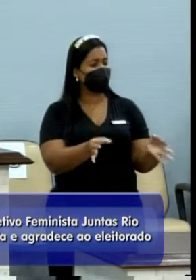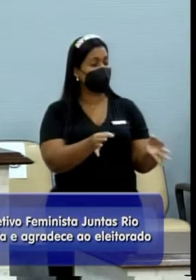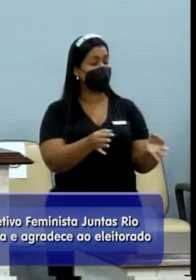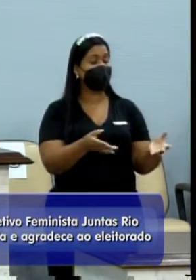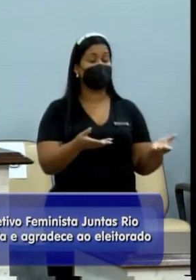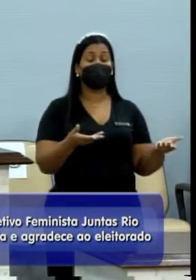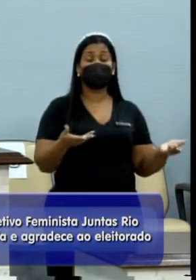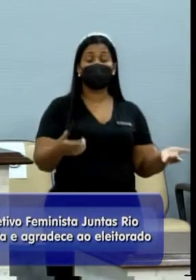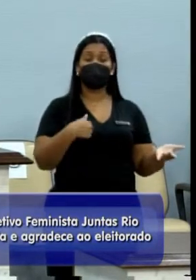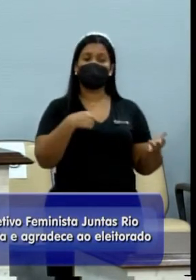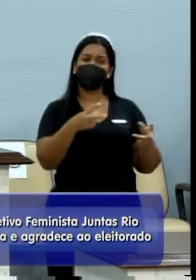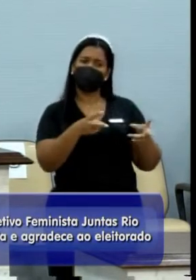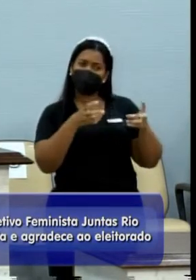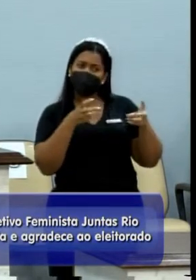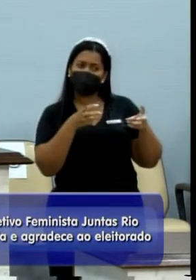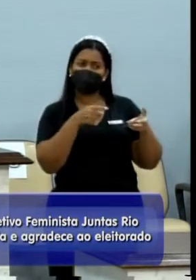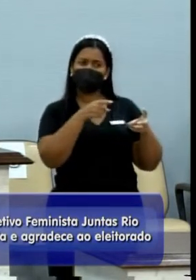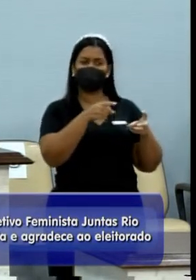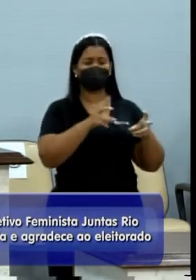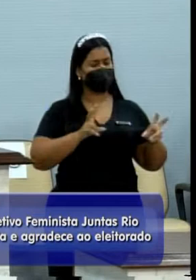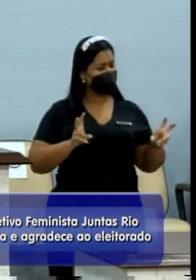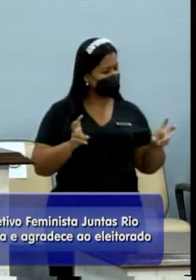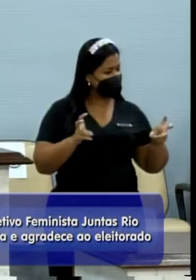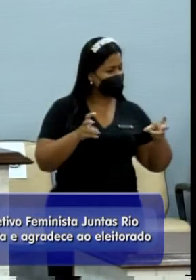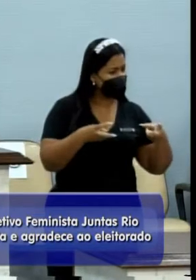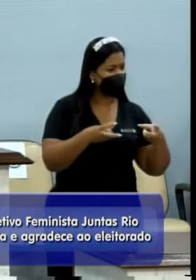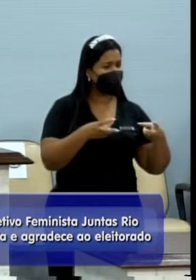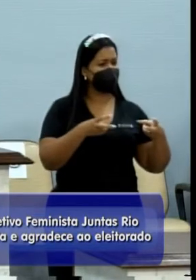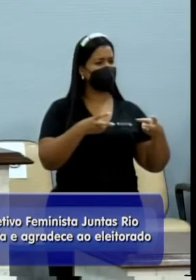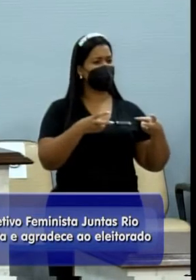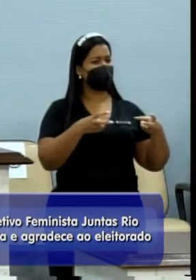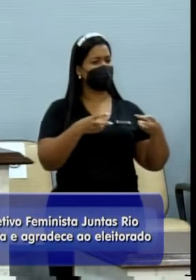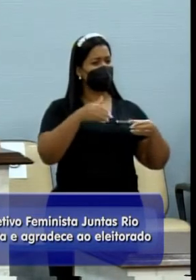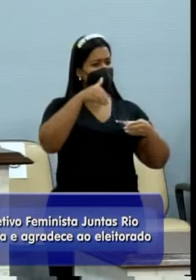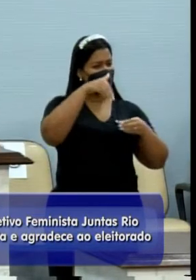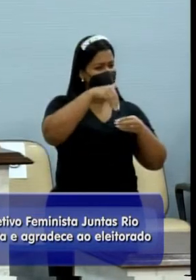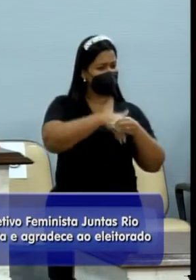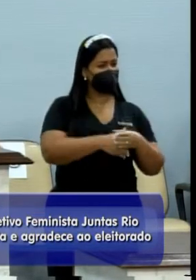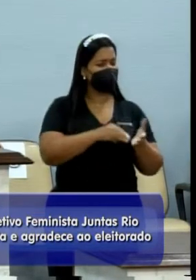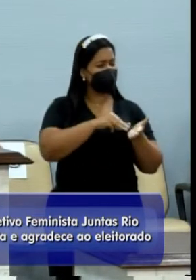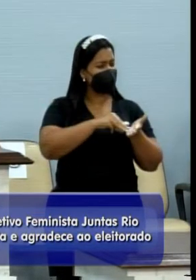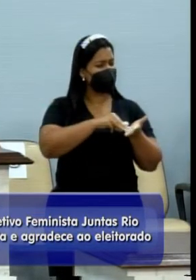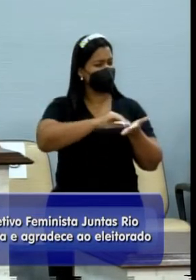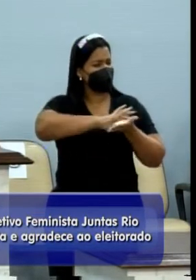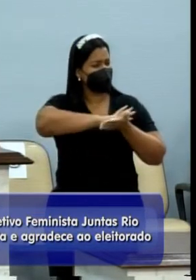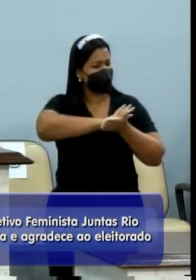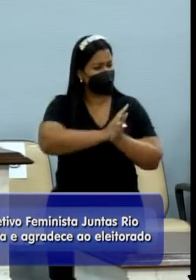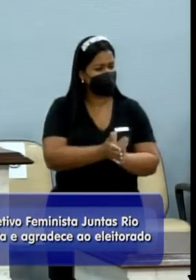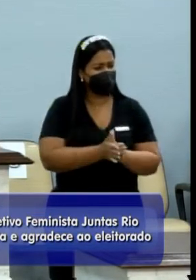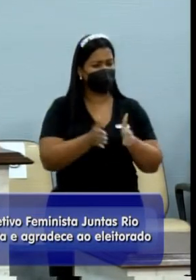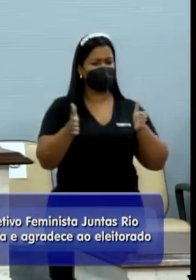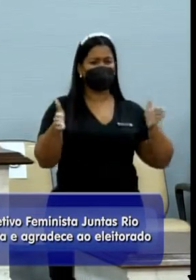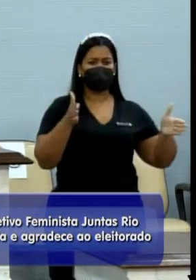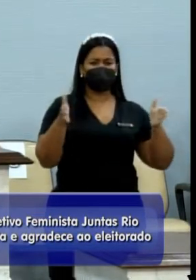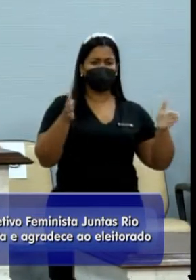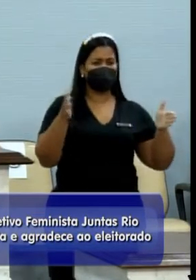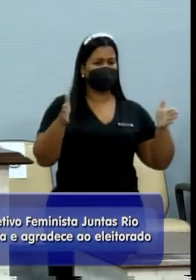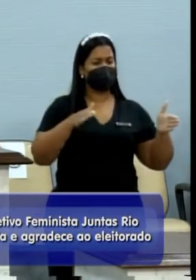Então, quando eu vejo uma Câmara votar contra a moção de repúdio a um dos períodos